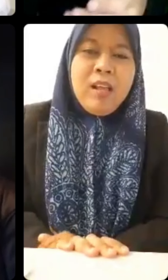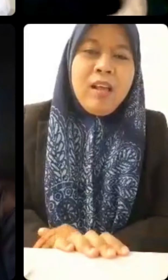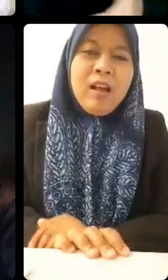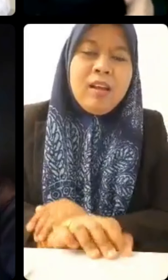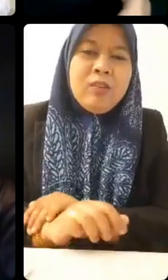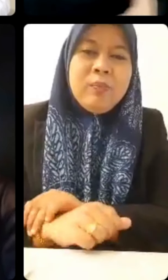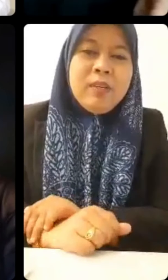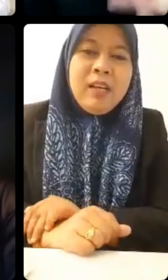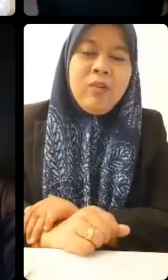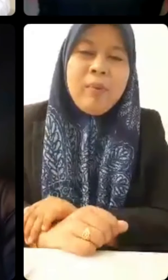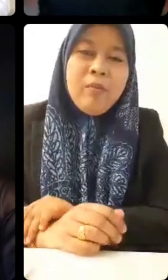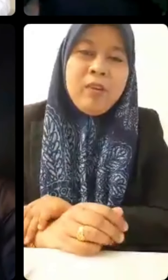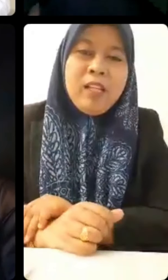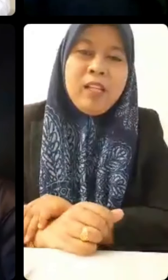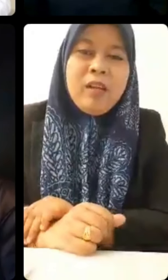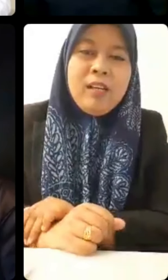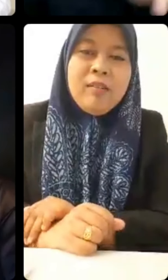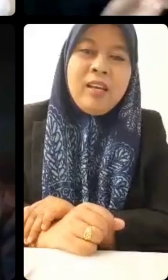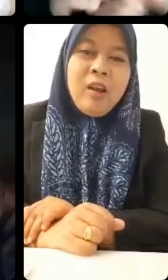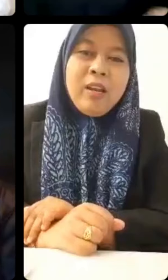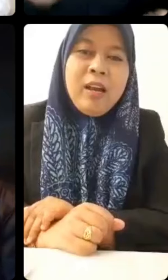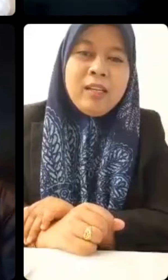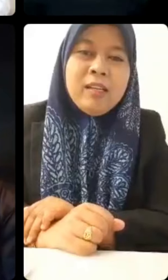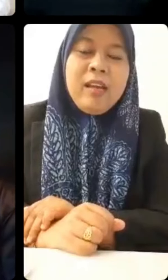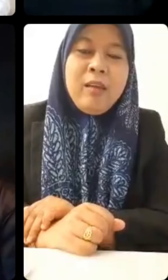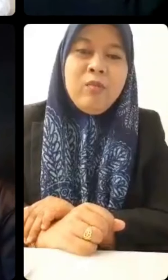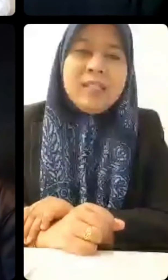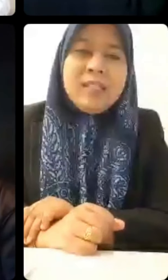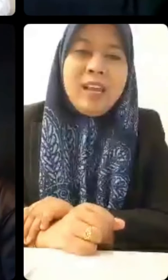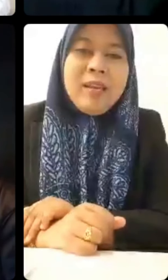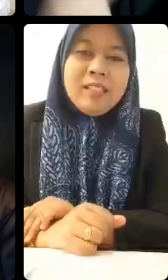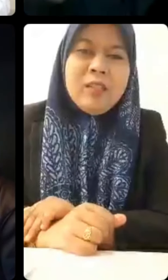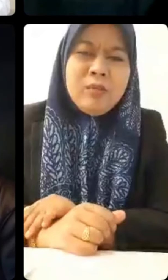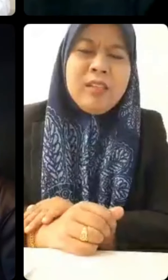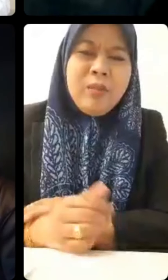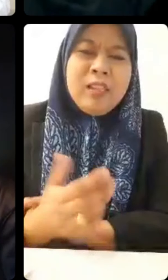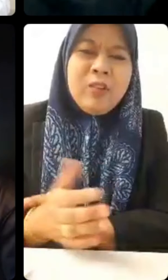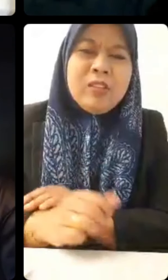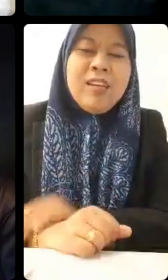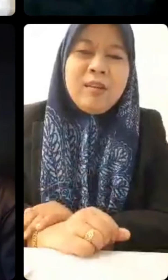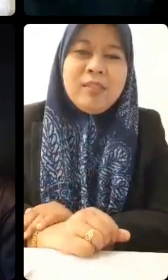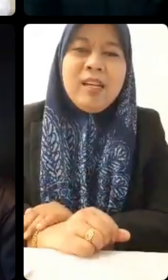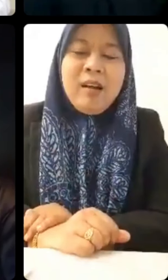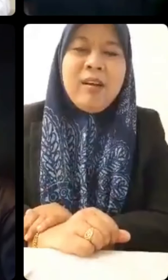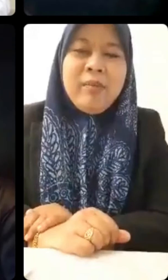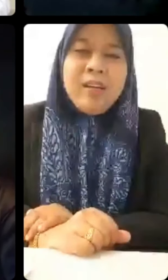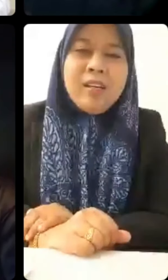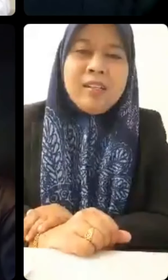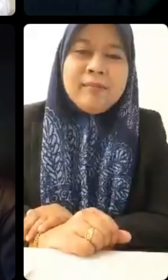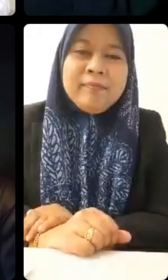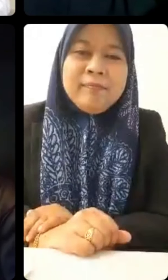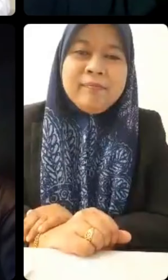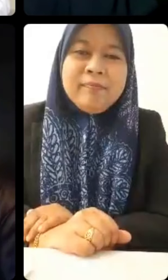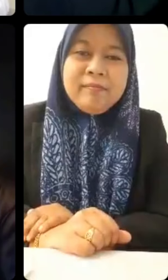normal nak jumpa dengan orang pekak mungkin tak tahu nak cakap. Jadi kalau anda ada ilmu bahasa isyarat yang basic tu, kita boleh terus bercakap dengan mereka.